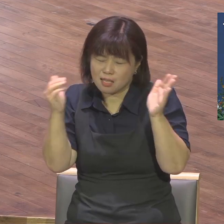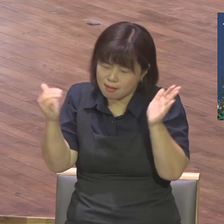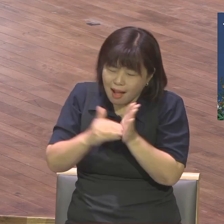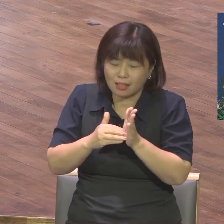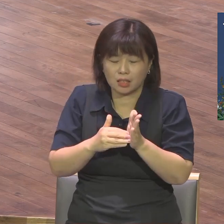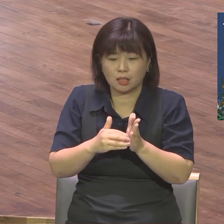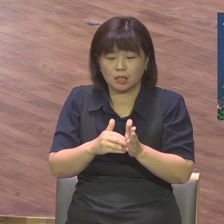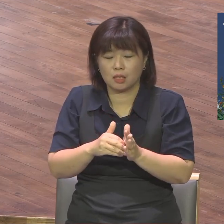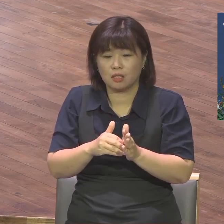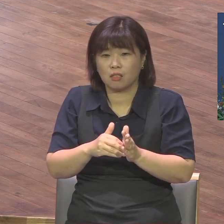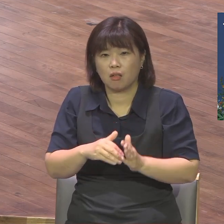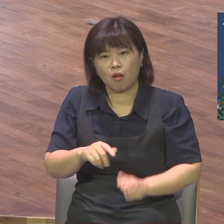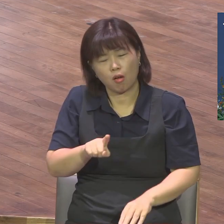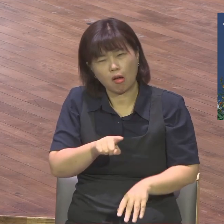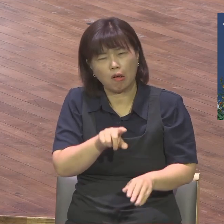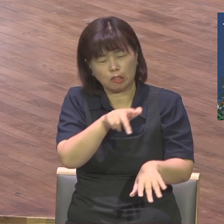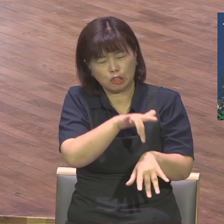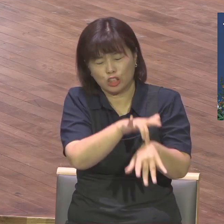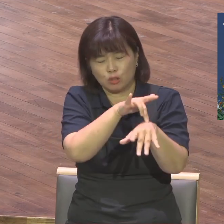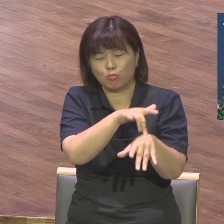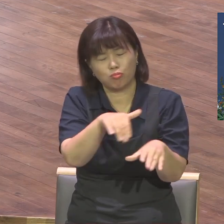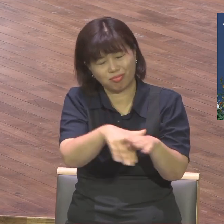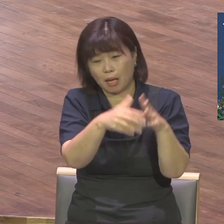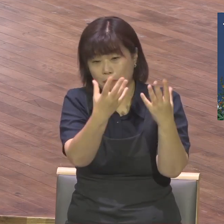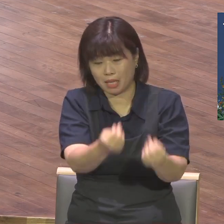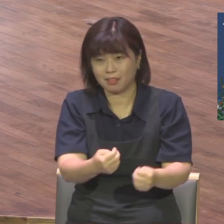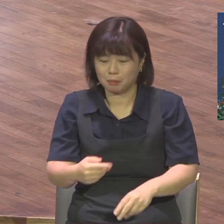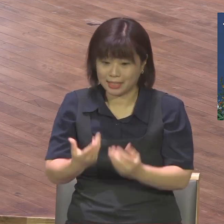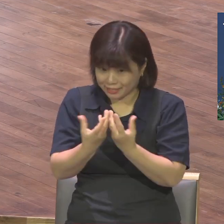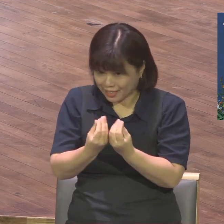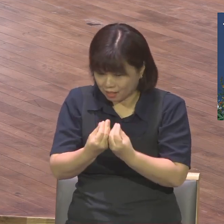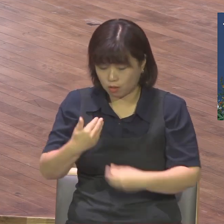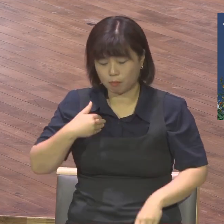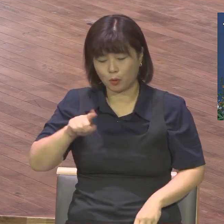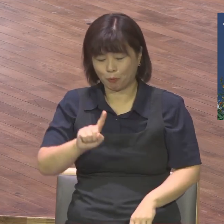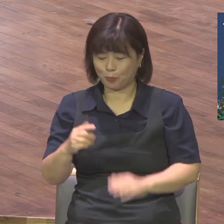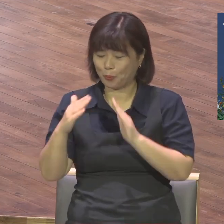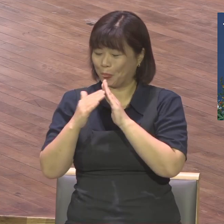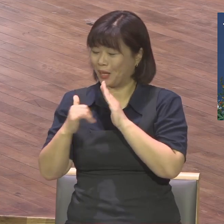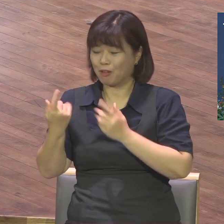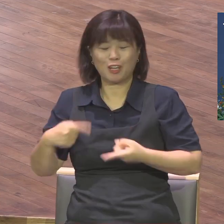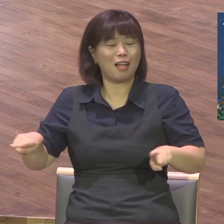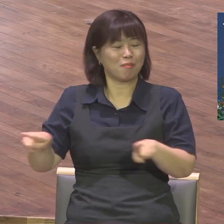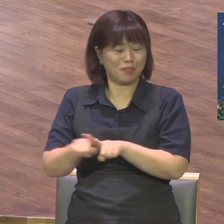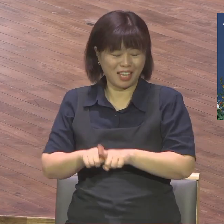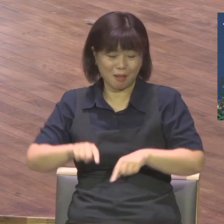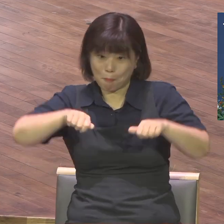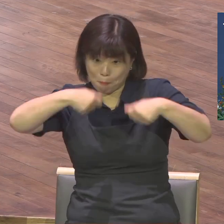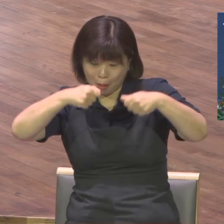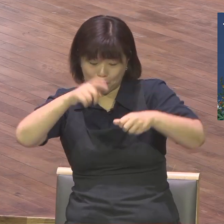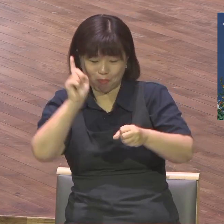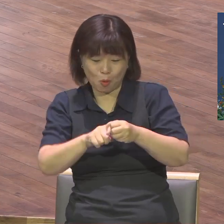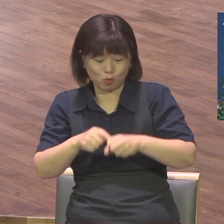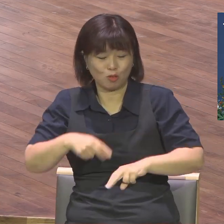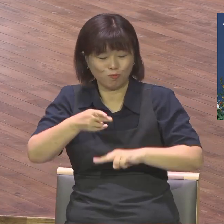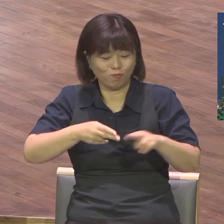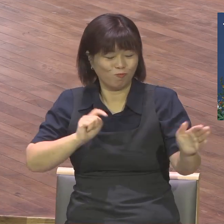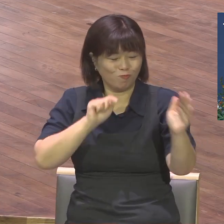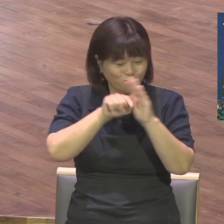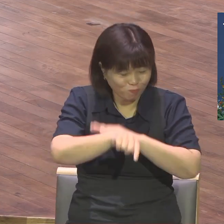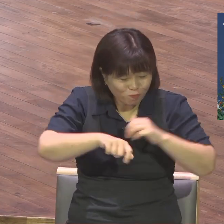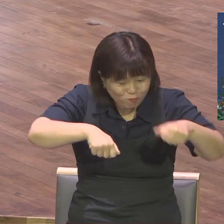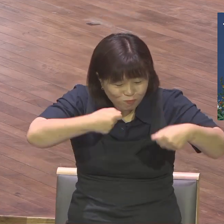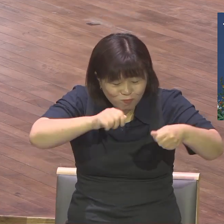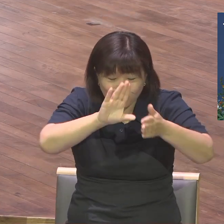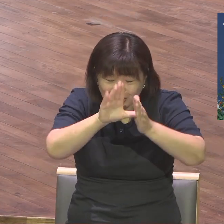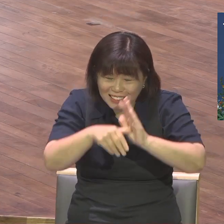식사를 가족이 하러 가잖아요. 그러면 옛날에는요 데려가면 애기들 데리고 가잖아요. 애기들